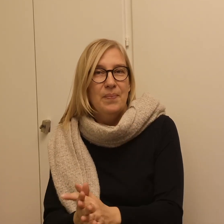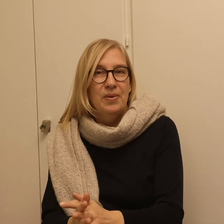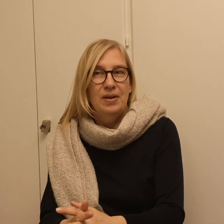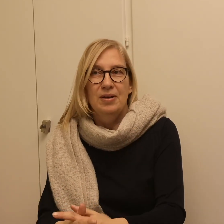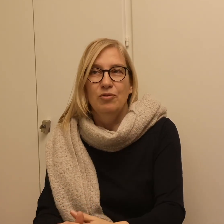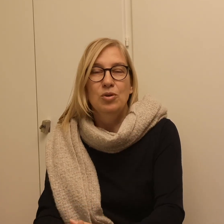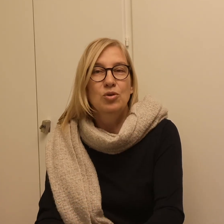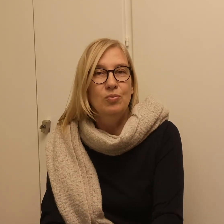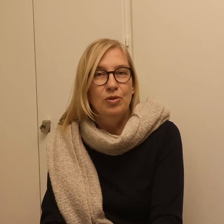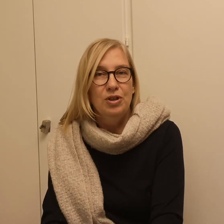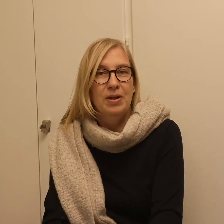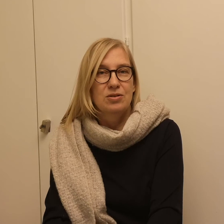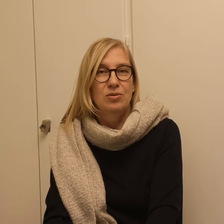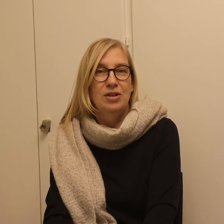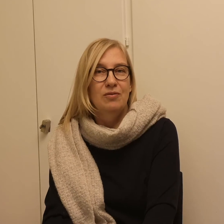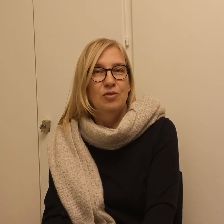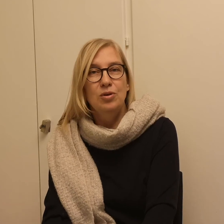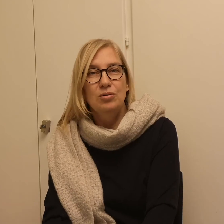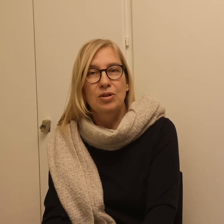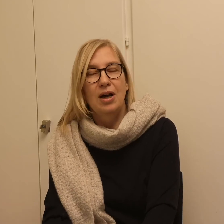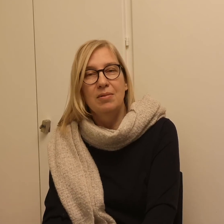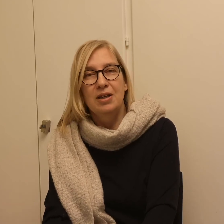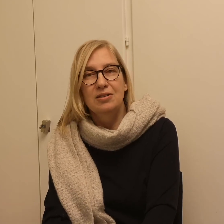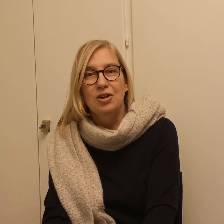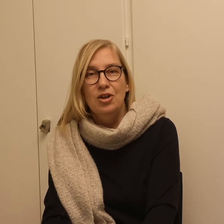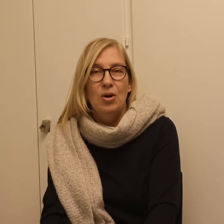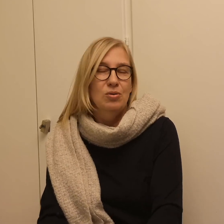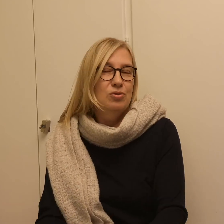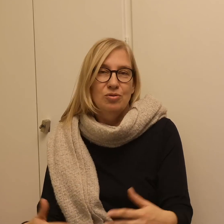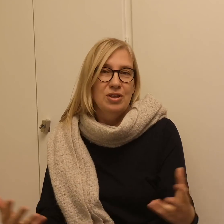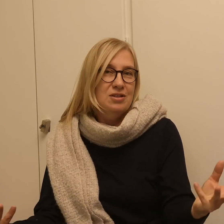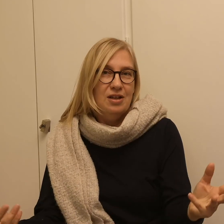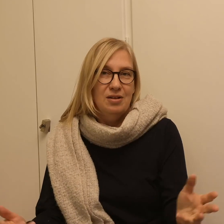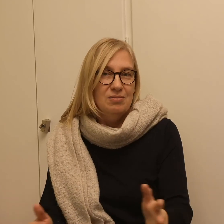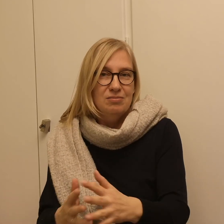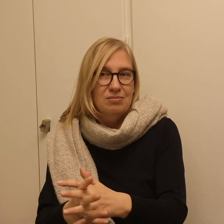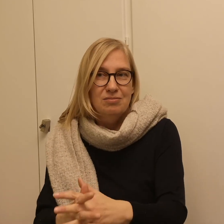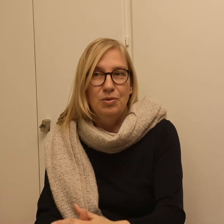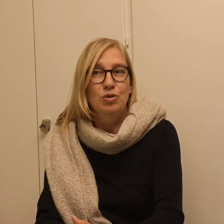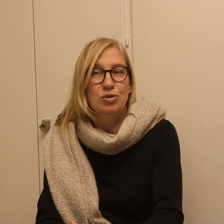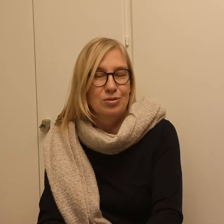Wohngruppen, wo die Person dann wohnt oder arbeitet. Und dort wird das dann benutzt.